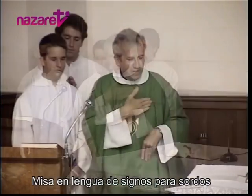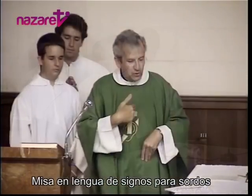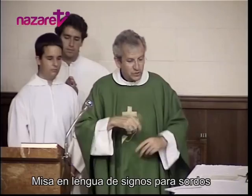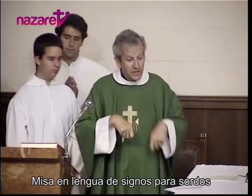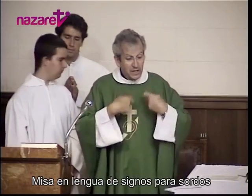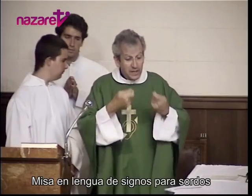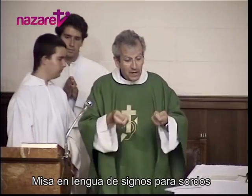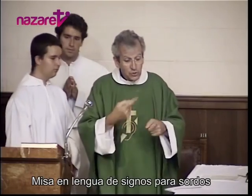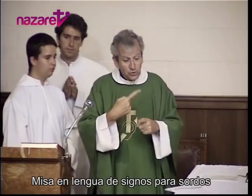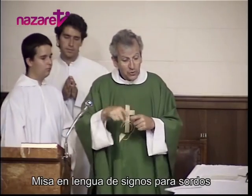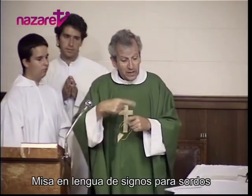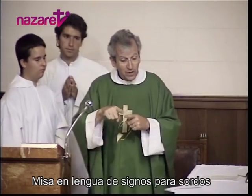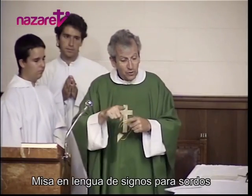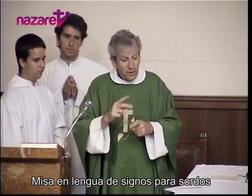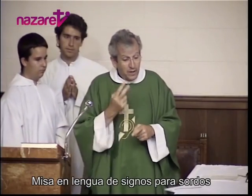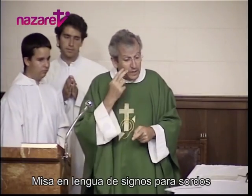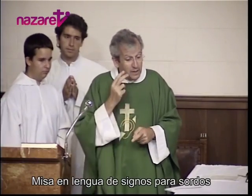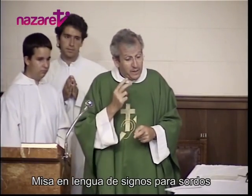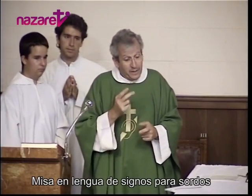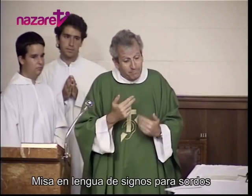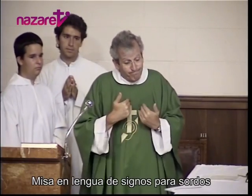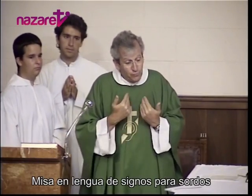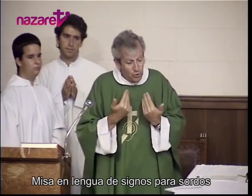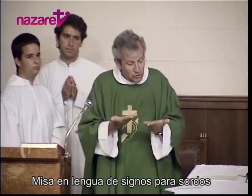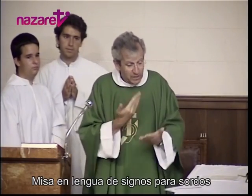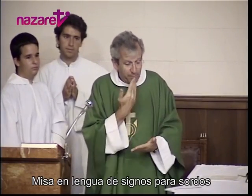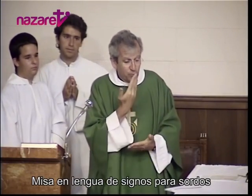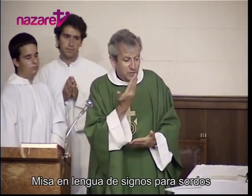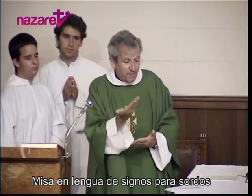anhelos y danos todo aquello que no nos atrevemos